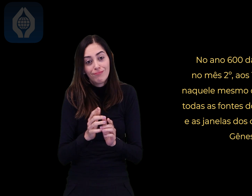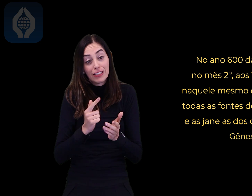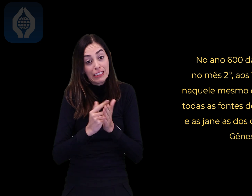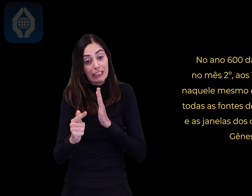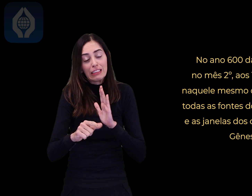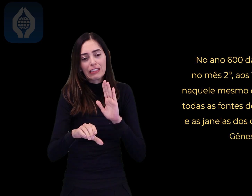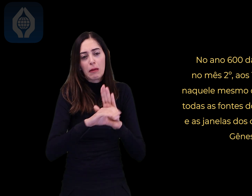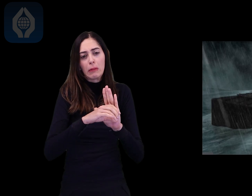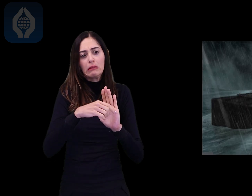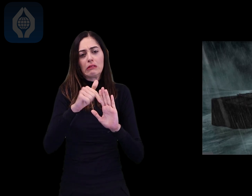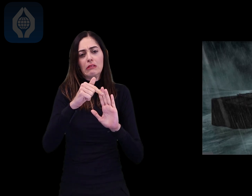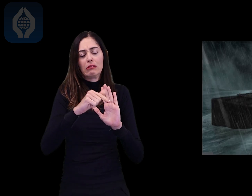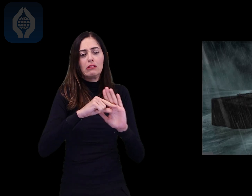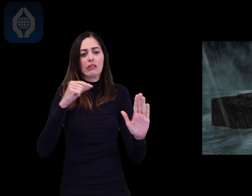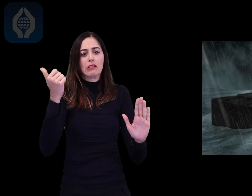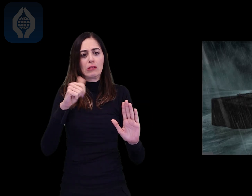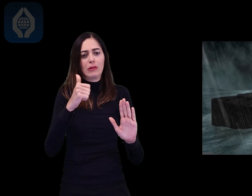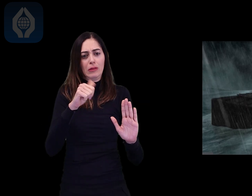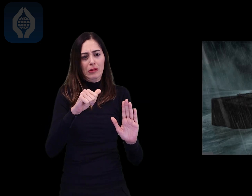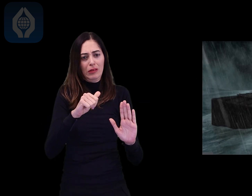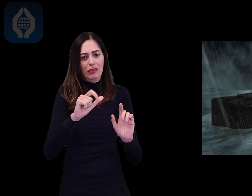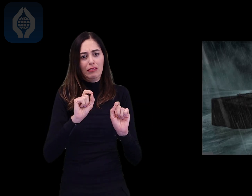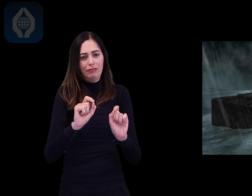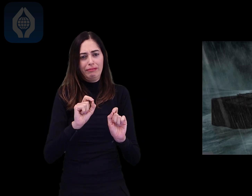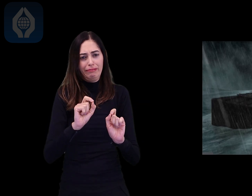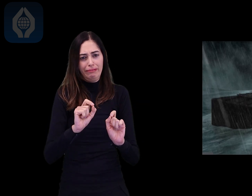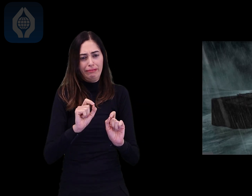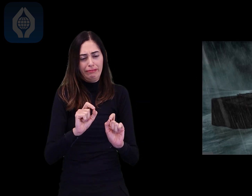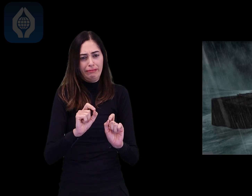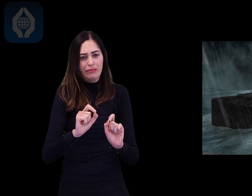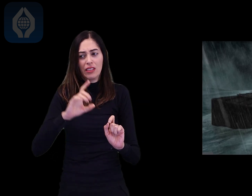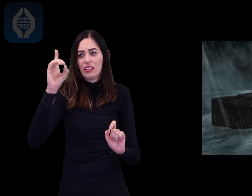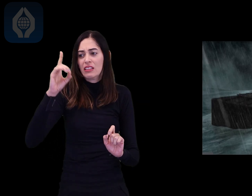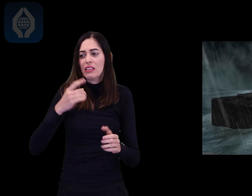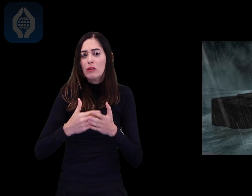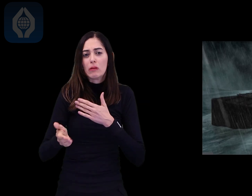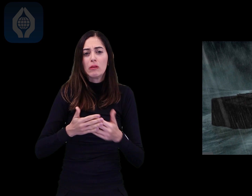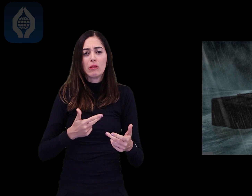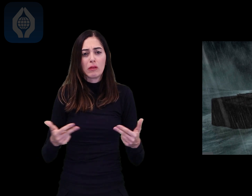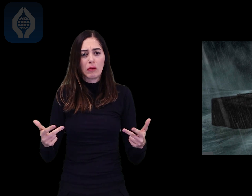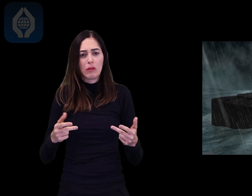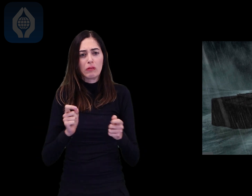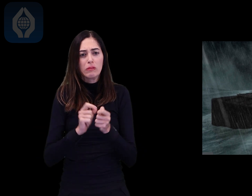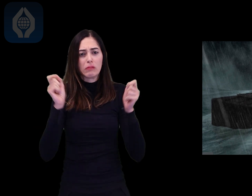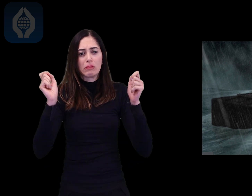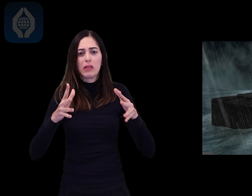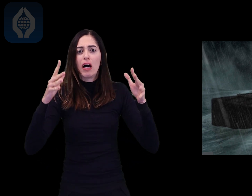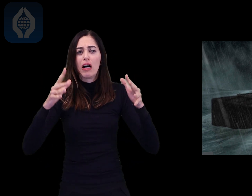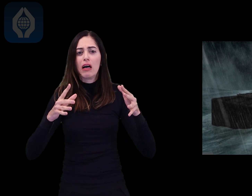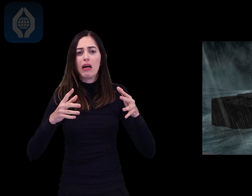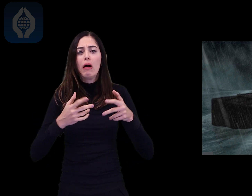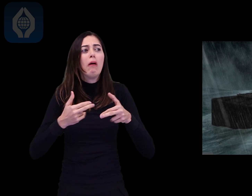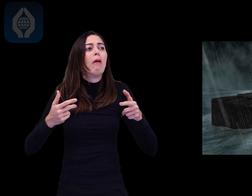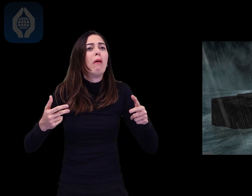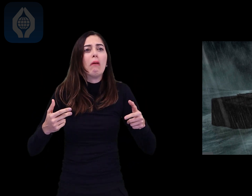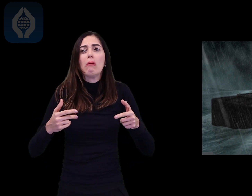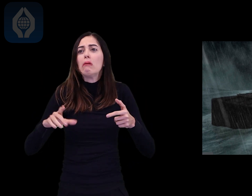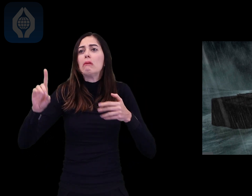11. Deus pode fazer qualquer coisa. Nada é impossível para ele. Somente ele é todo-poderoso. Deus